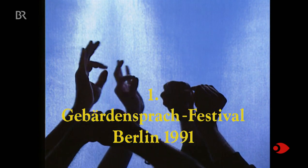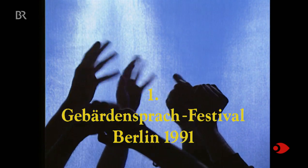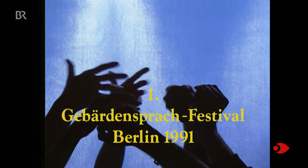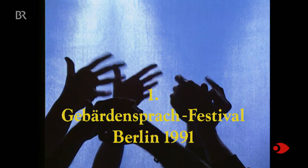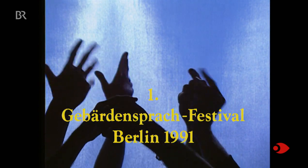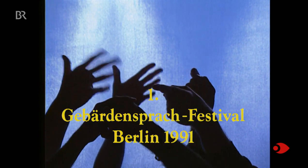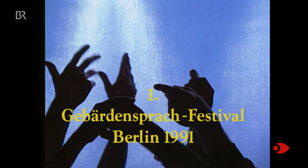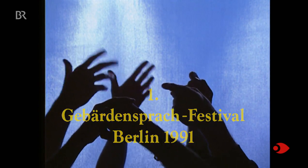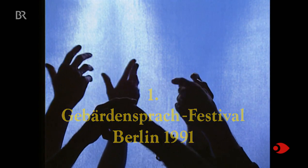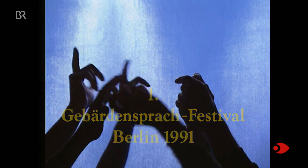Das war's.